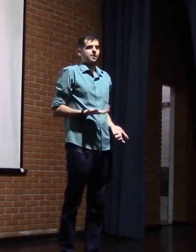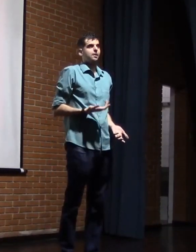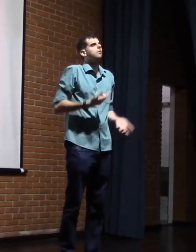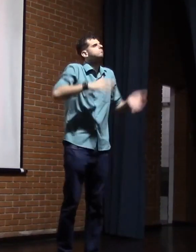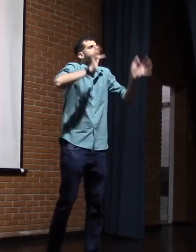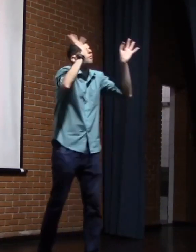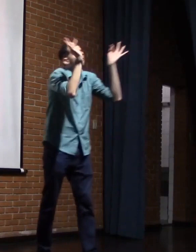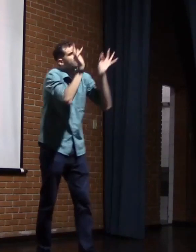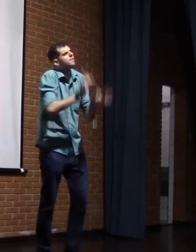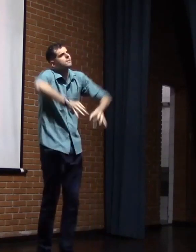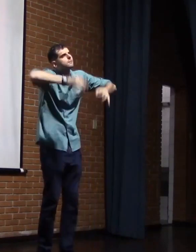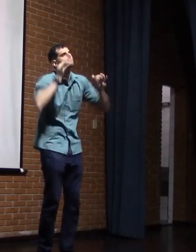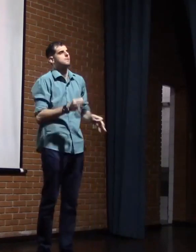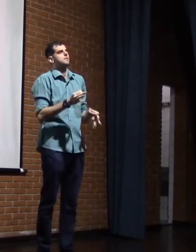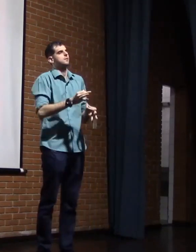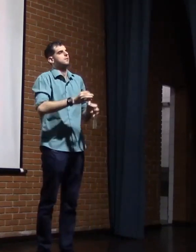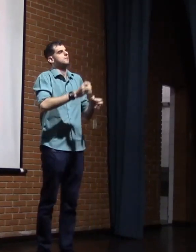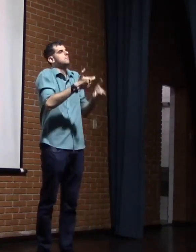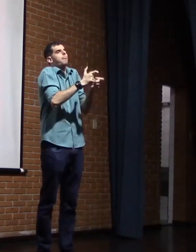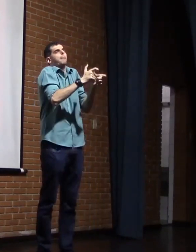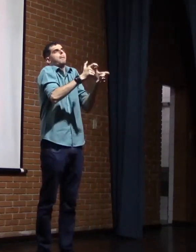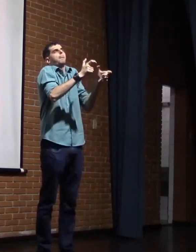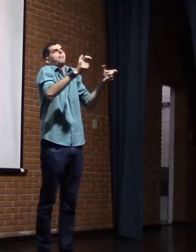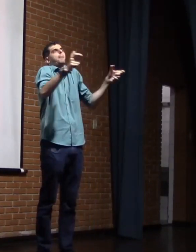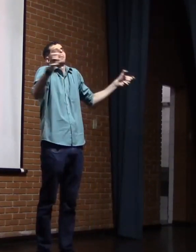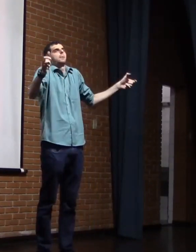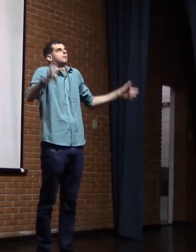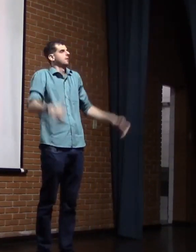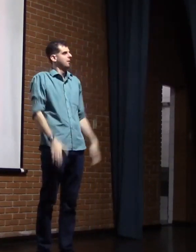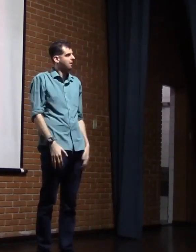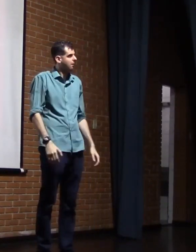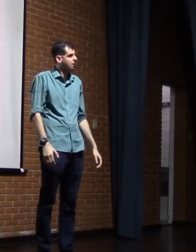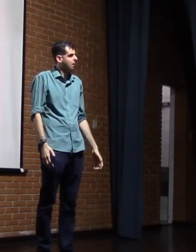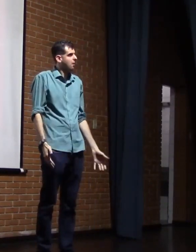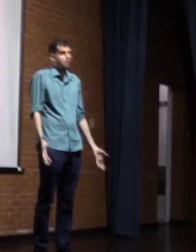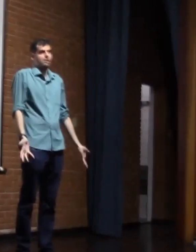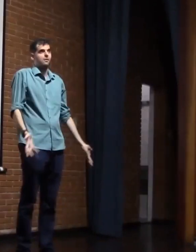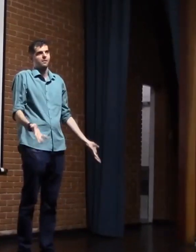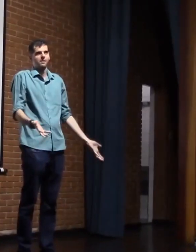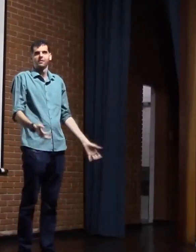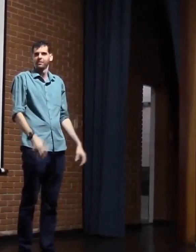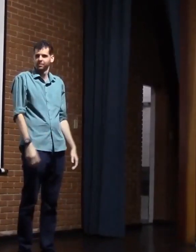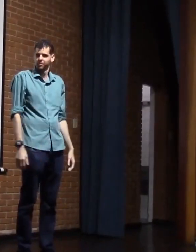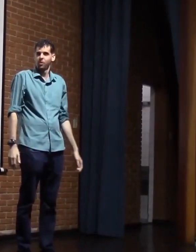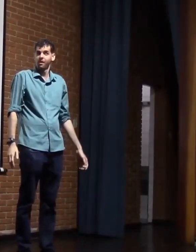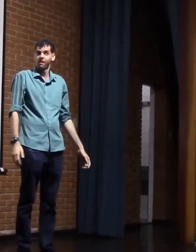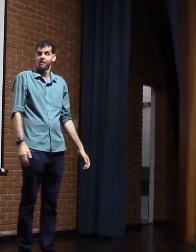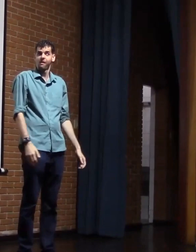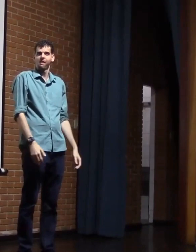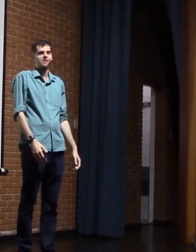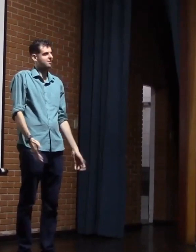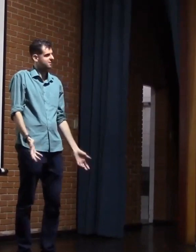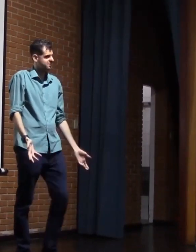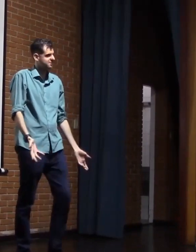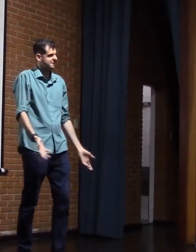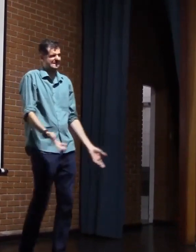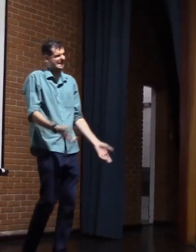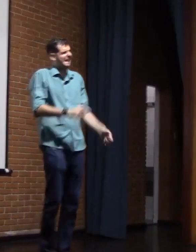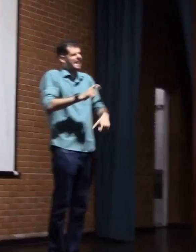surda. E com certeza é uma ocasião muito feliz, porque eu vejo uma plateia bem cheia, né? Eu vejo